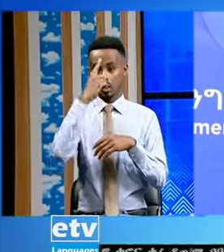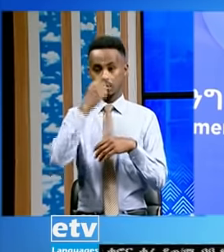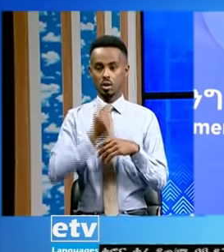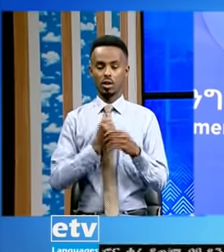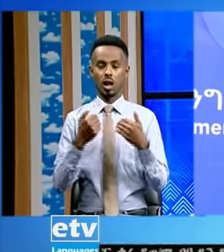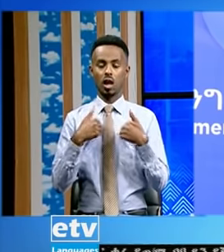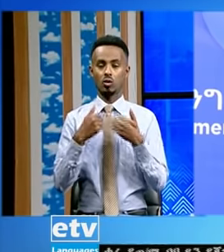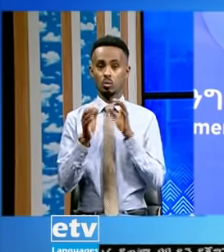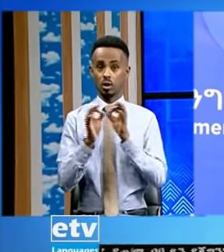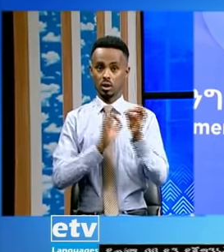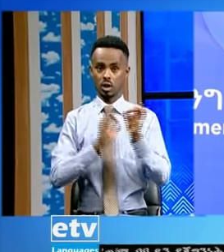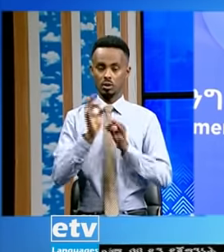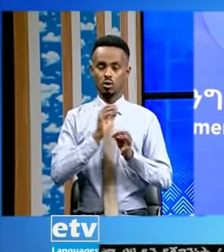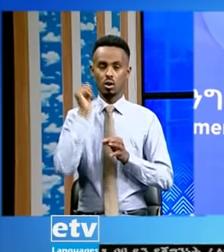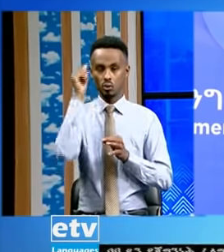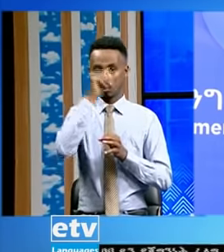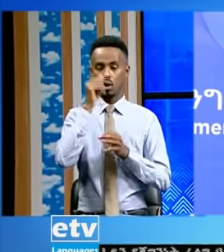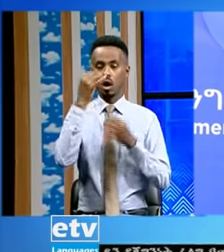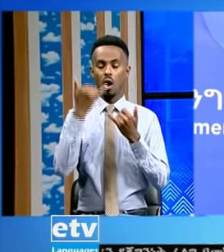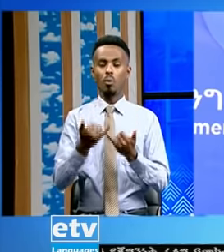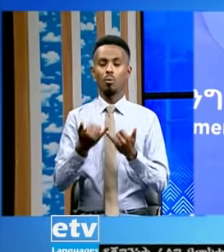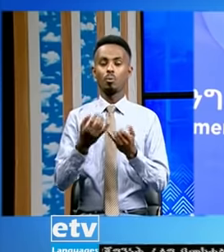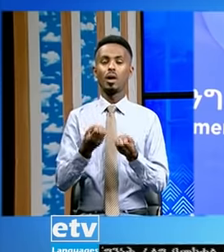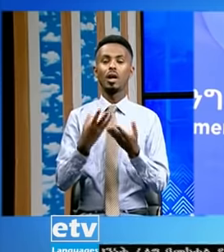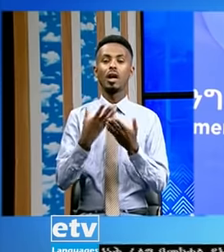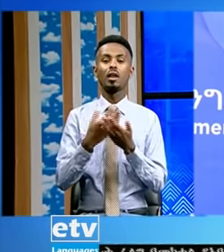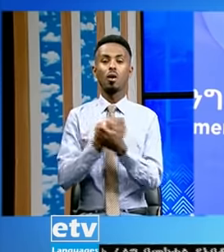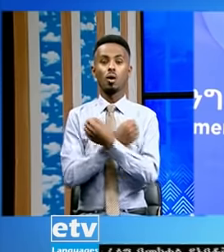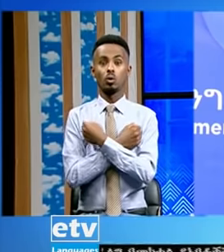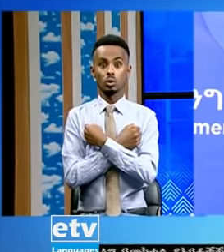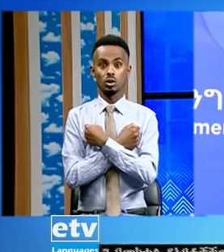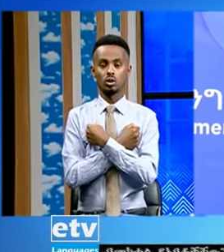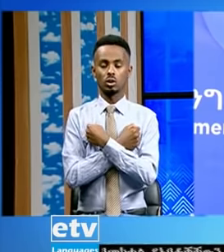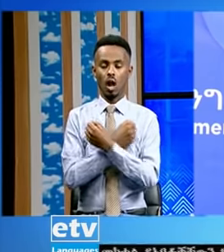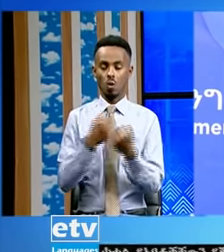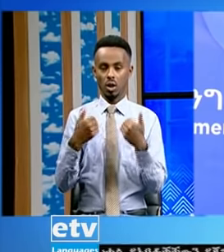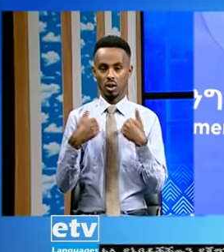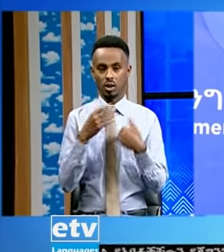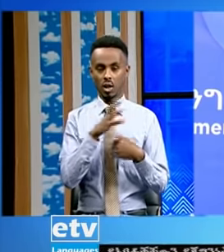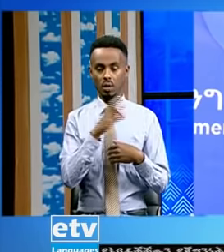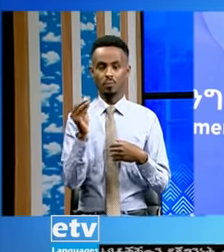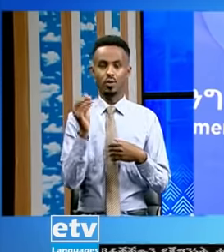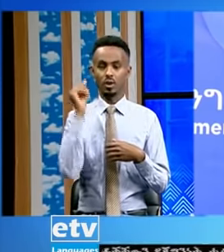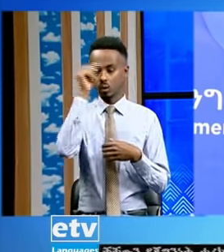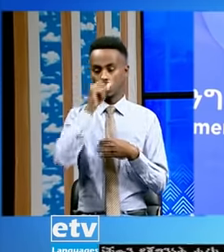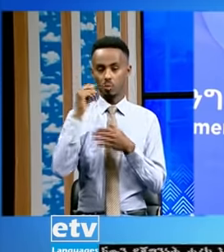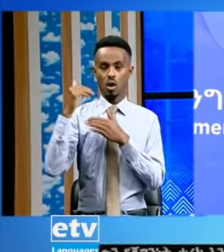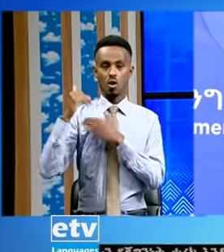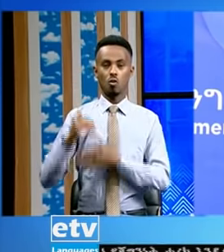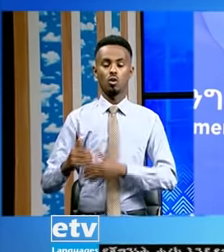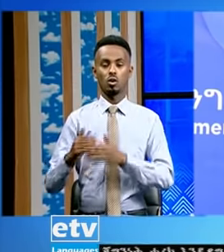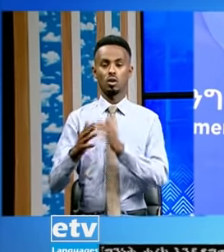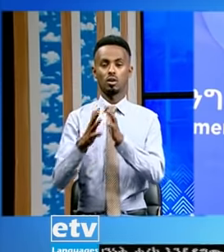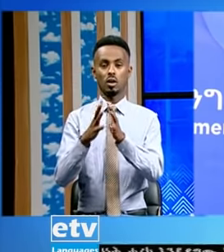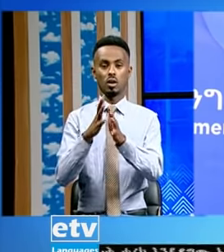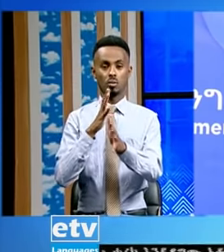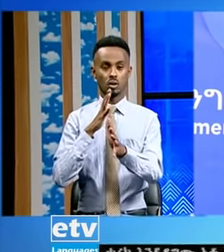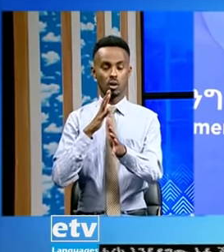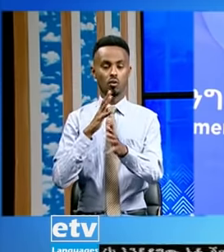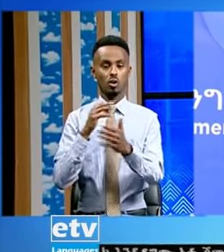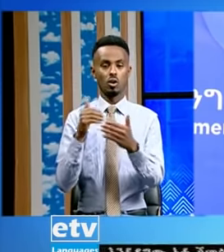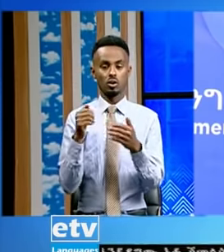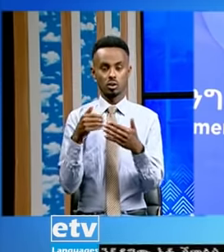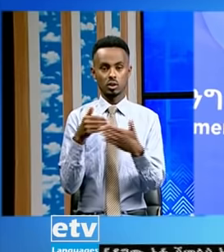እንዳላቸው መግለጻቸው ኢትዮጵያ አሁንም በርካታ ወዳጆች እንዳላትና ከኢትዮጵያ ጎን የሚሰለፉ